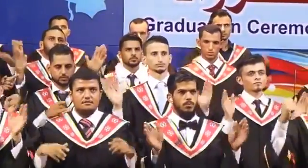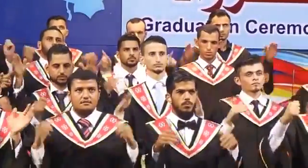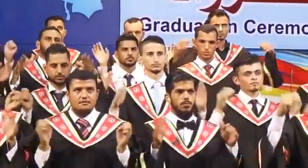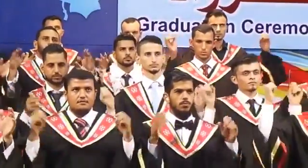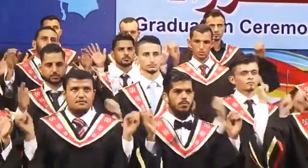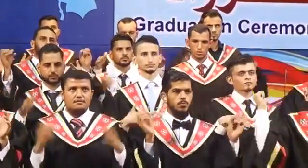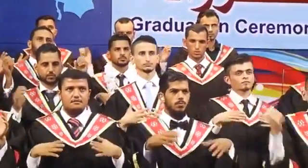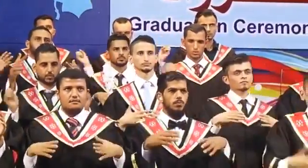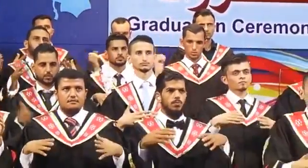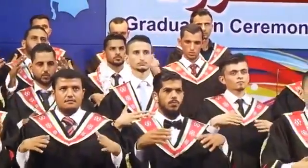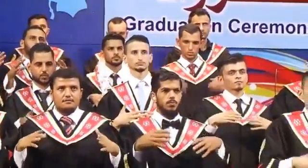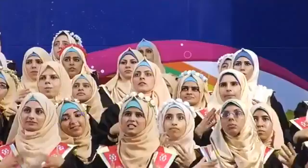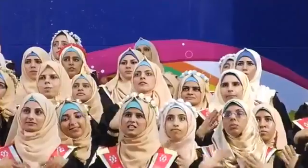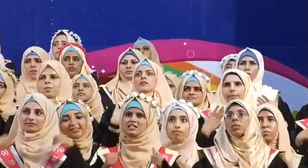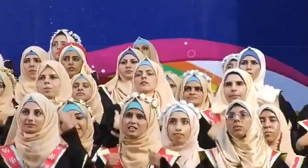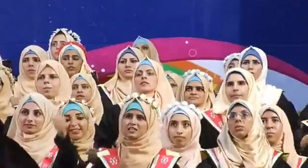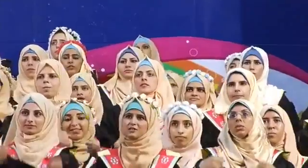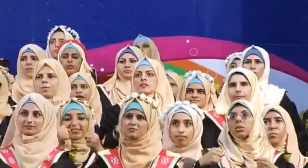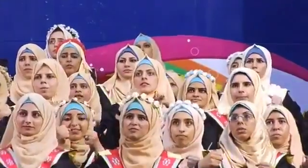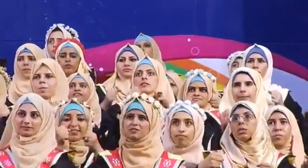الأطهار فلتسلمي دوما